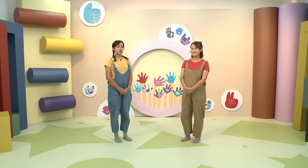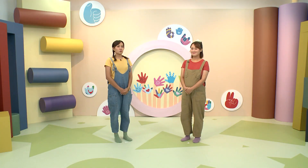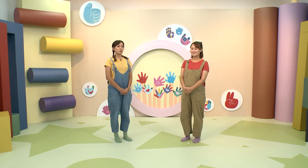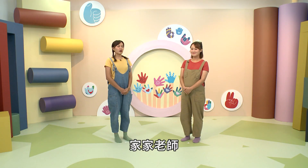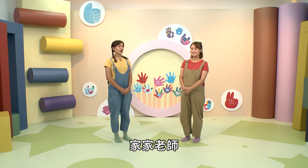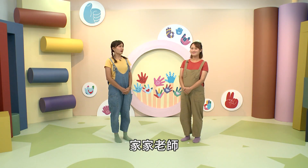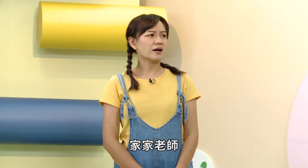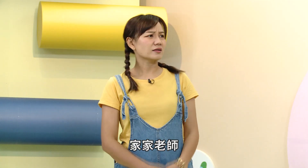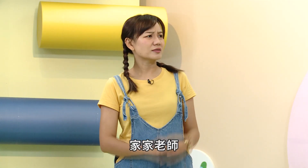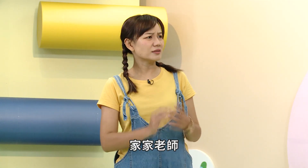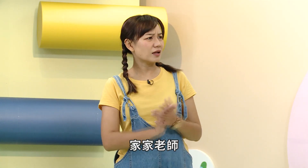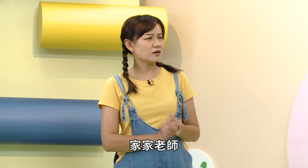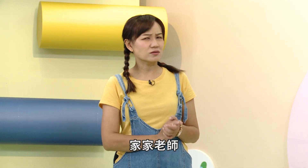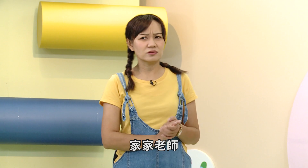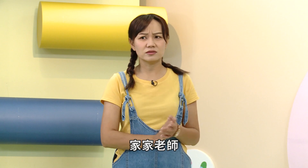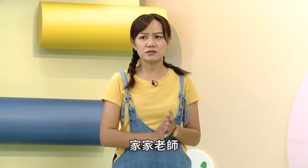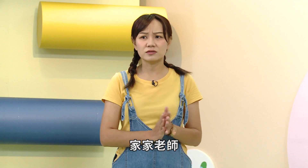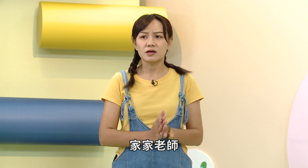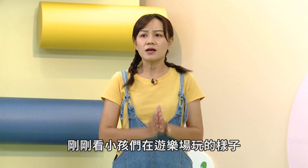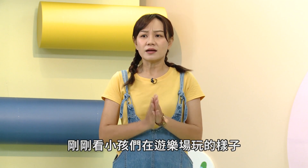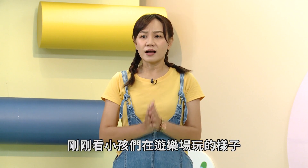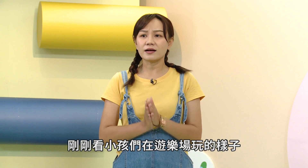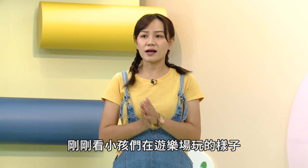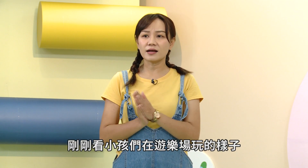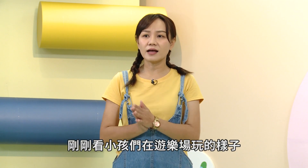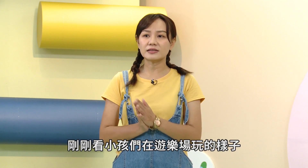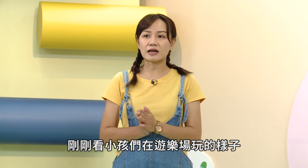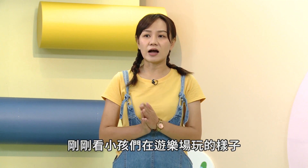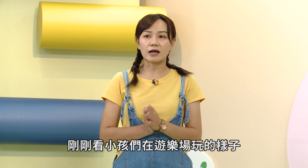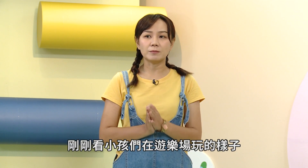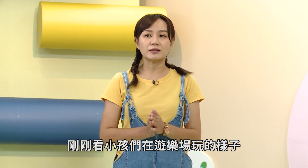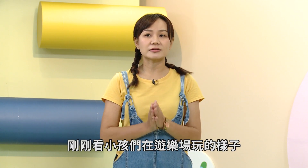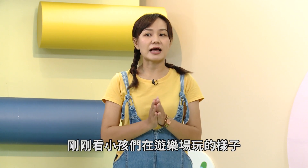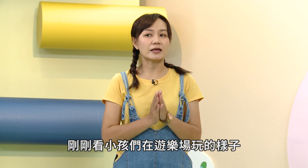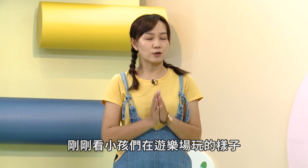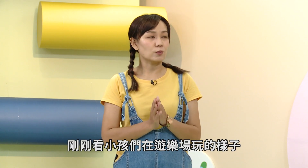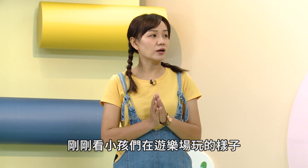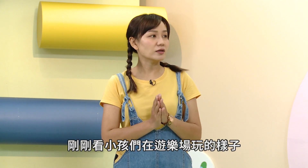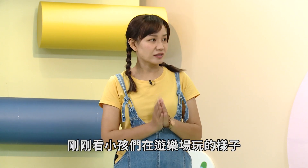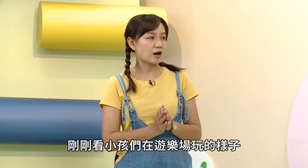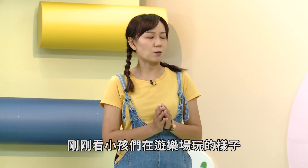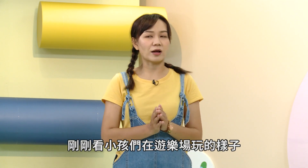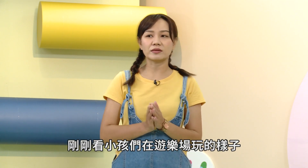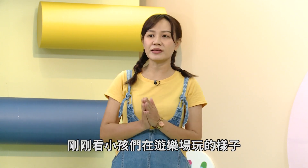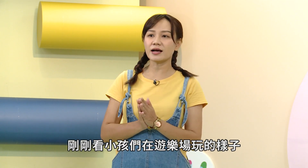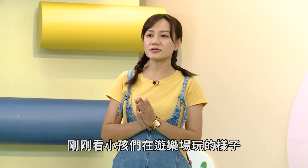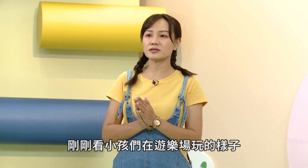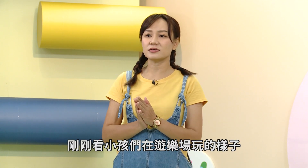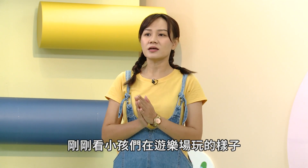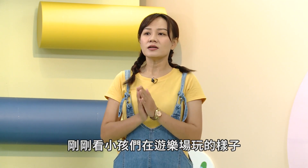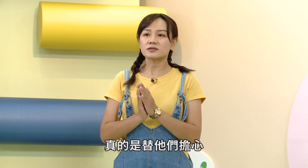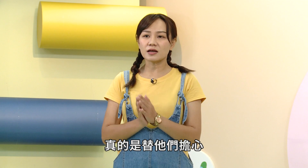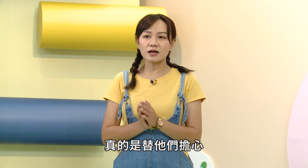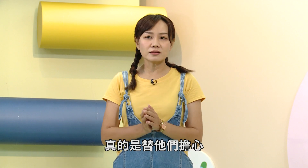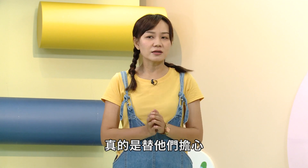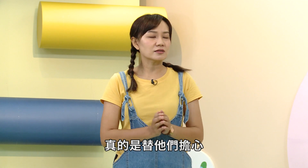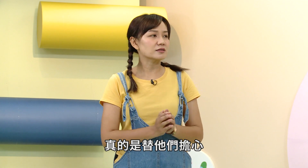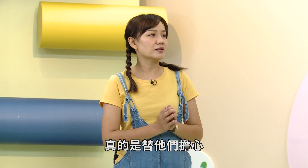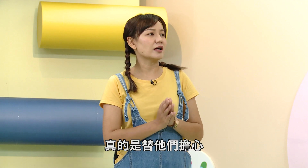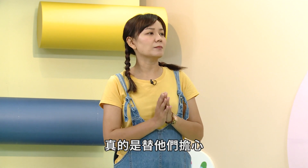哇，佳佳老师，刚刚看小孩们在游乐场玩的样子，真的是替他们